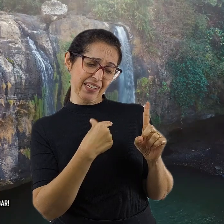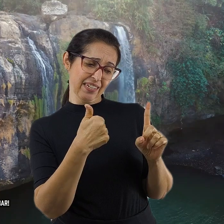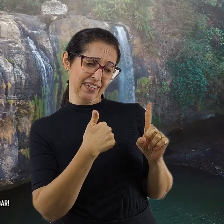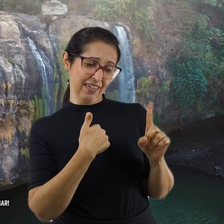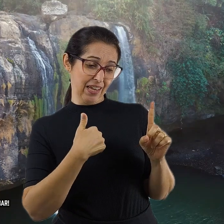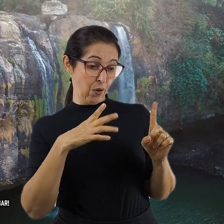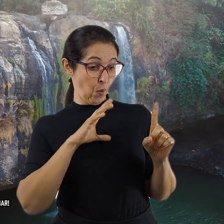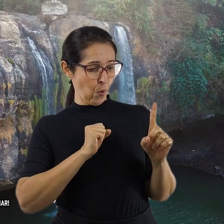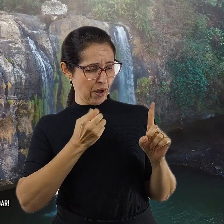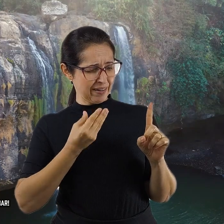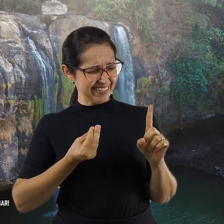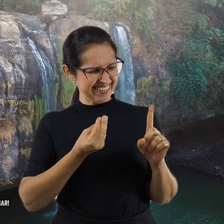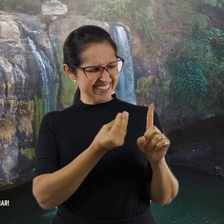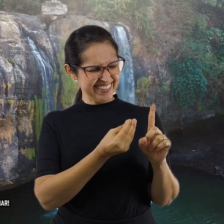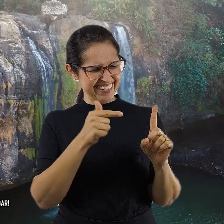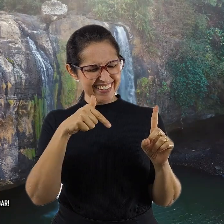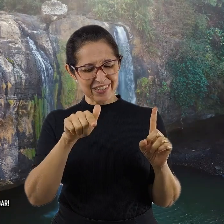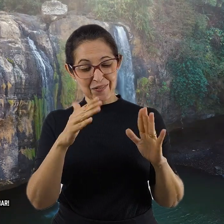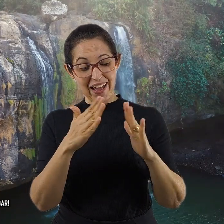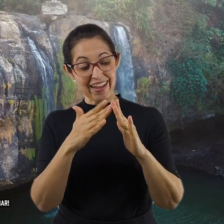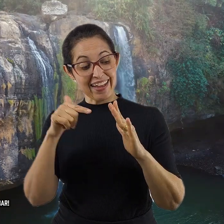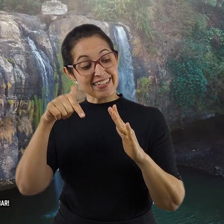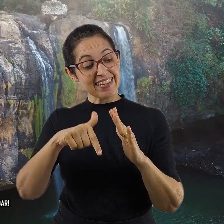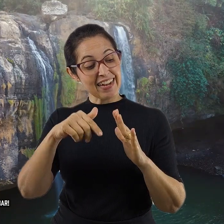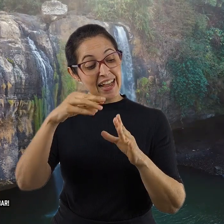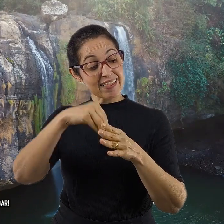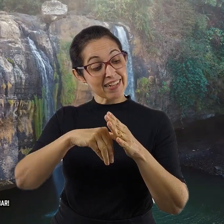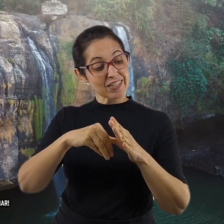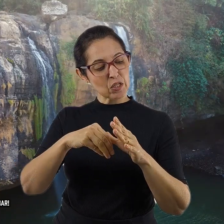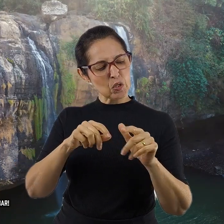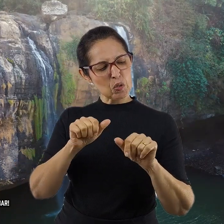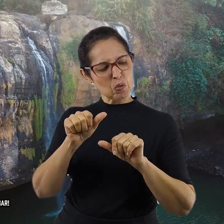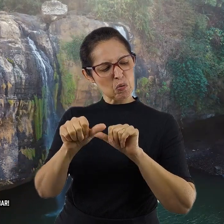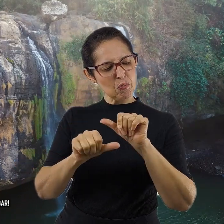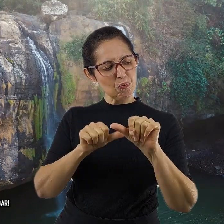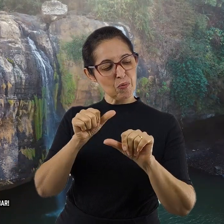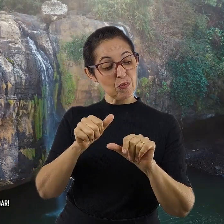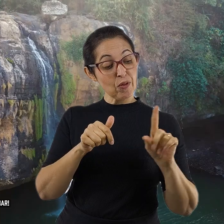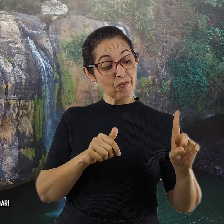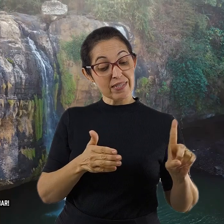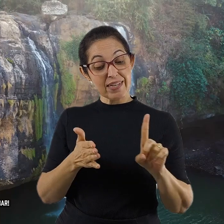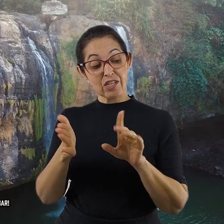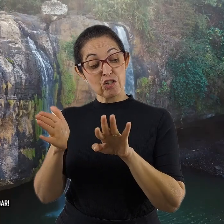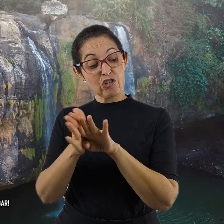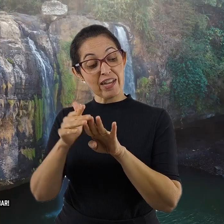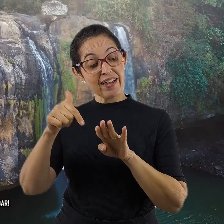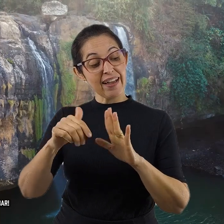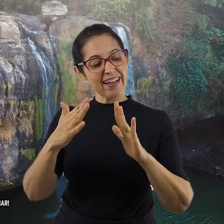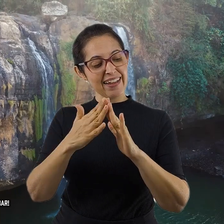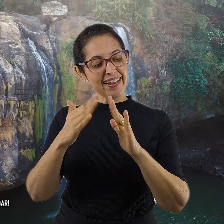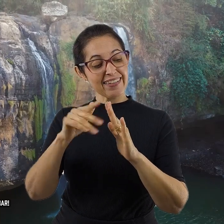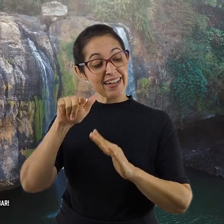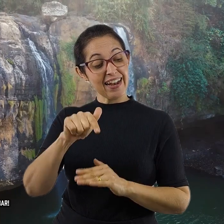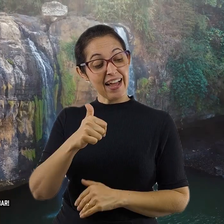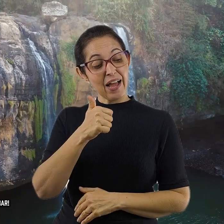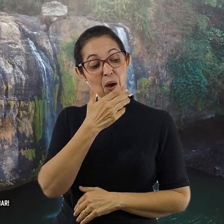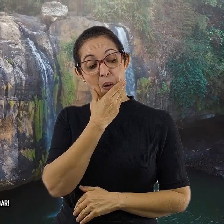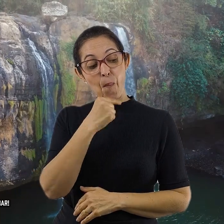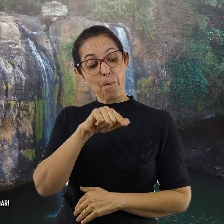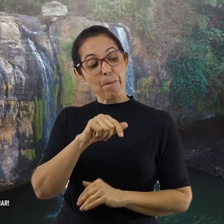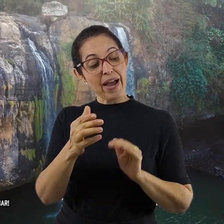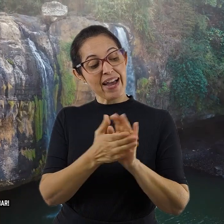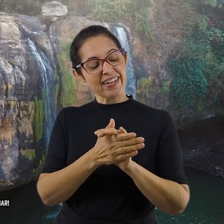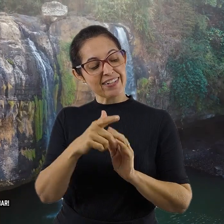amor mudou a sua casa também. E chegarás no teu lar e verás o teu companheiro diferente,